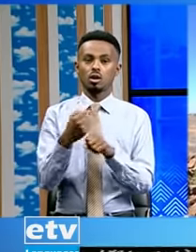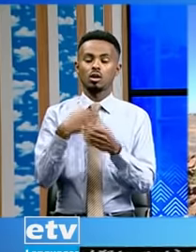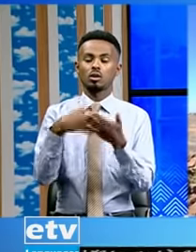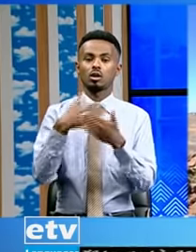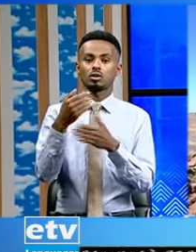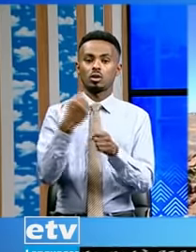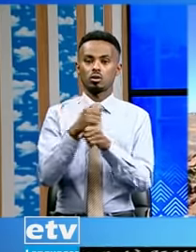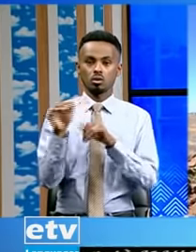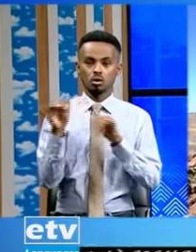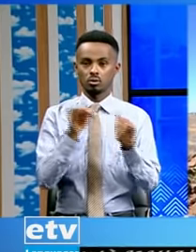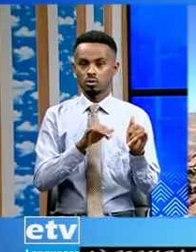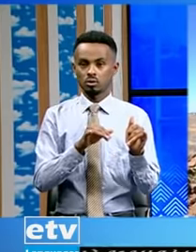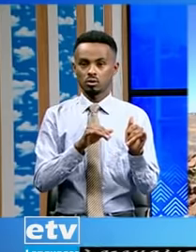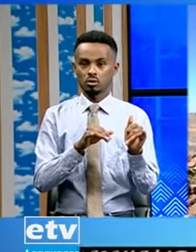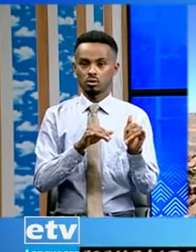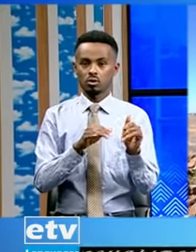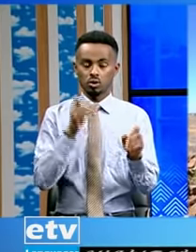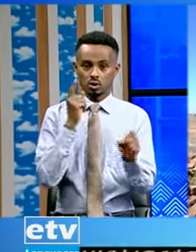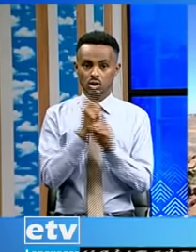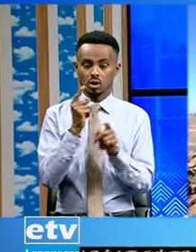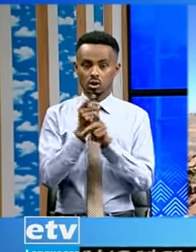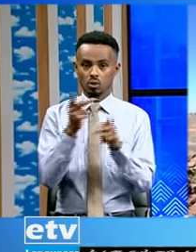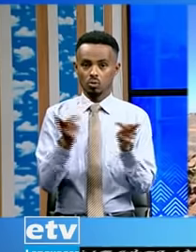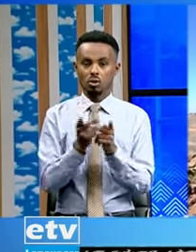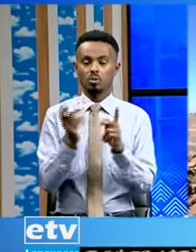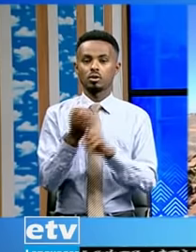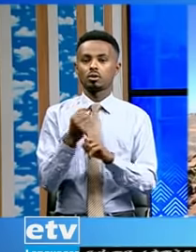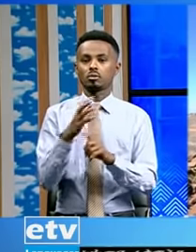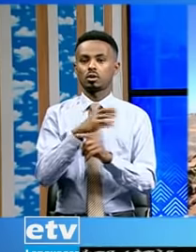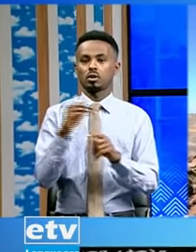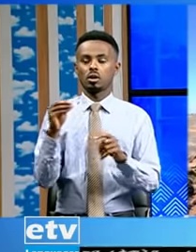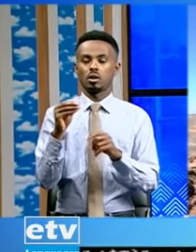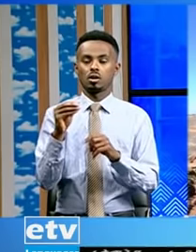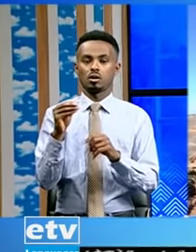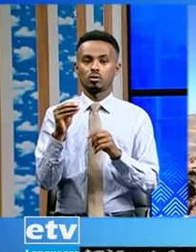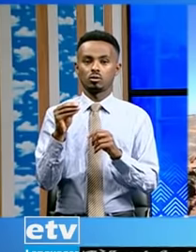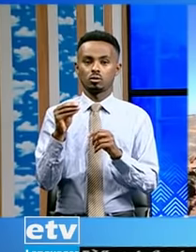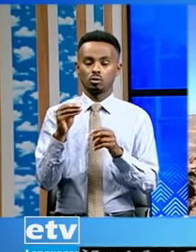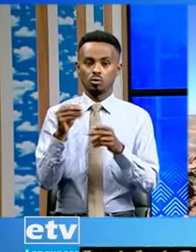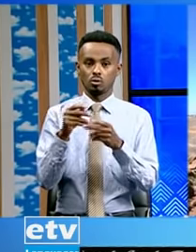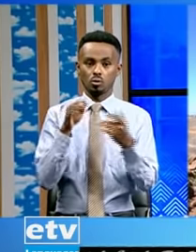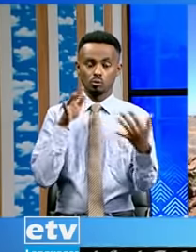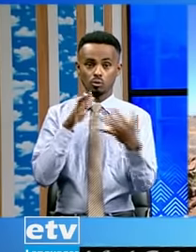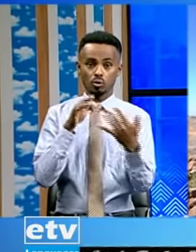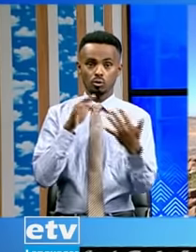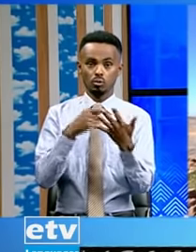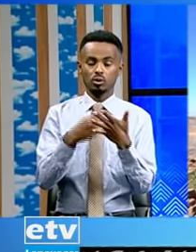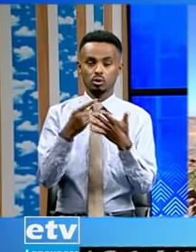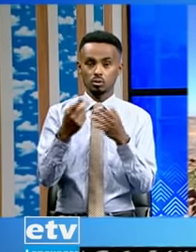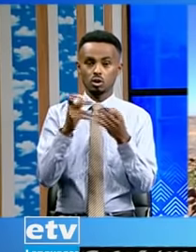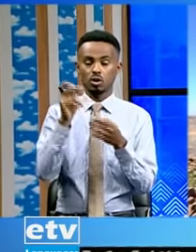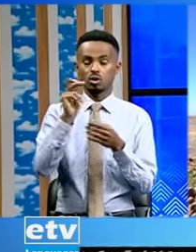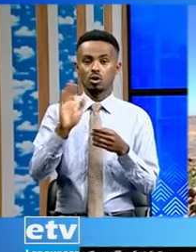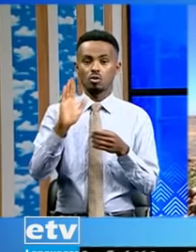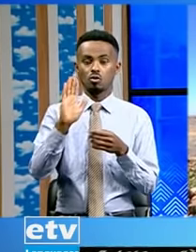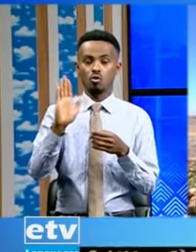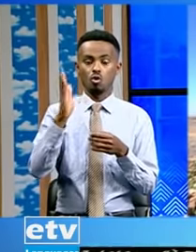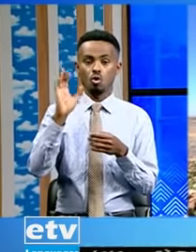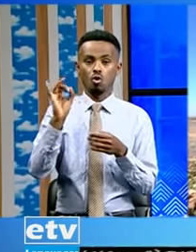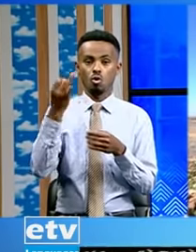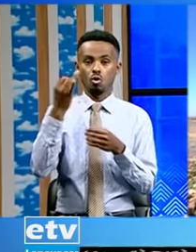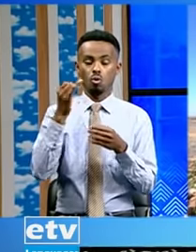ኦፕሬሽን ከትክክለኛ ቦታ የምናነሳ ከሆነ የመጀመሪያው ምዕራፍ ኦፕሬሽን የሚጠናቀቅ ከሆነ በዚህ አሁን በደጎሎ ግንባር